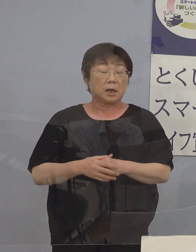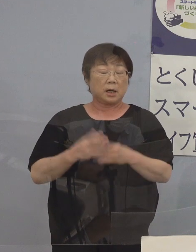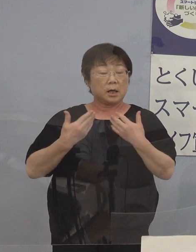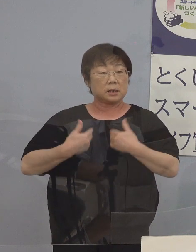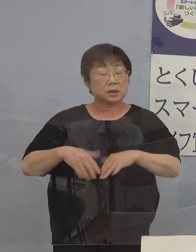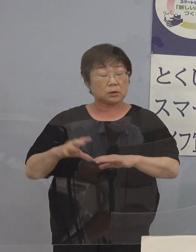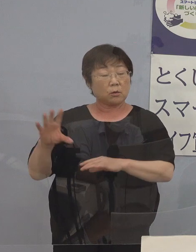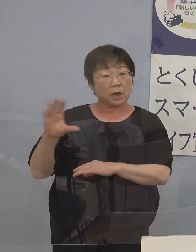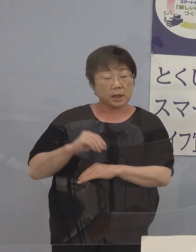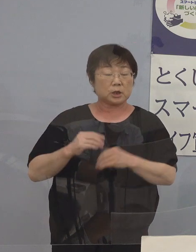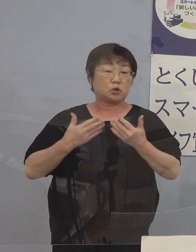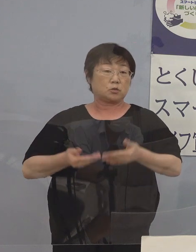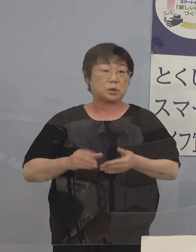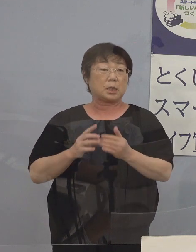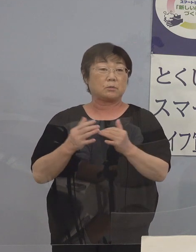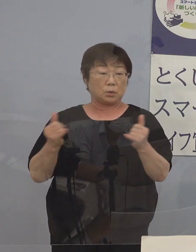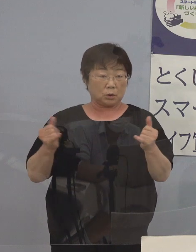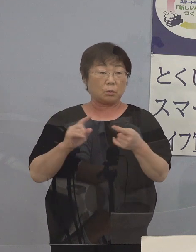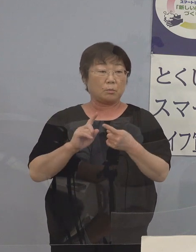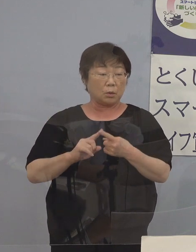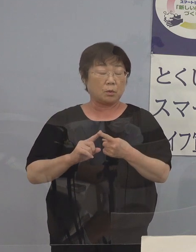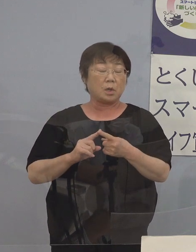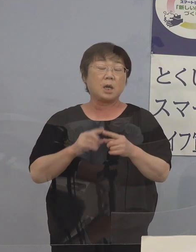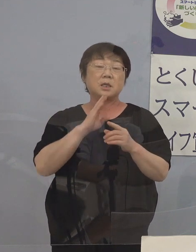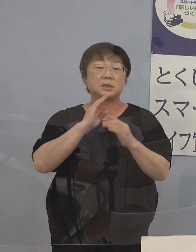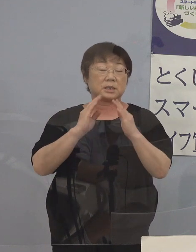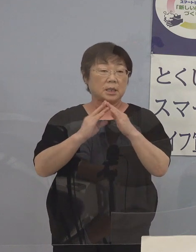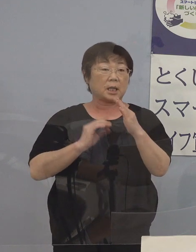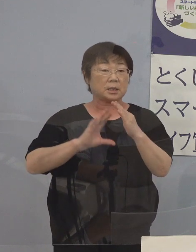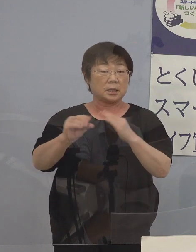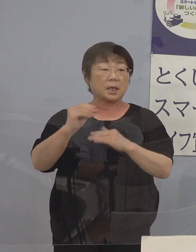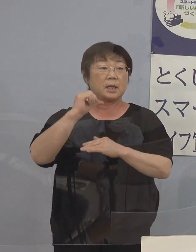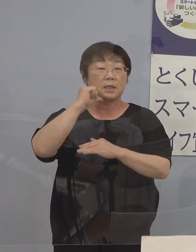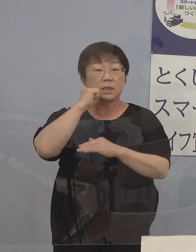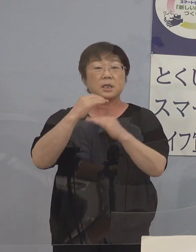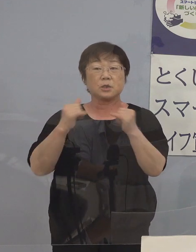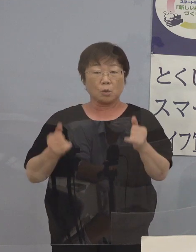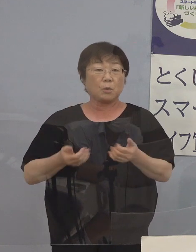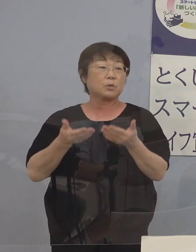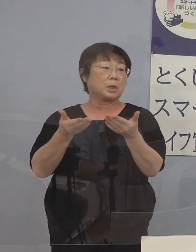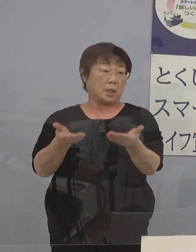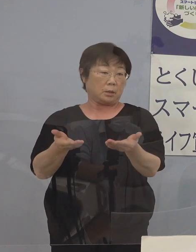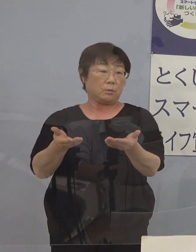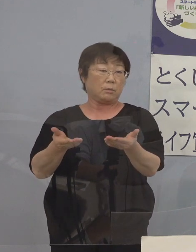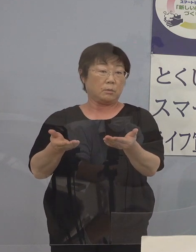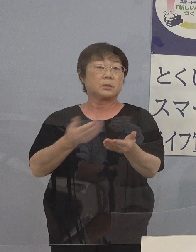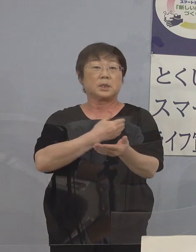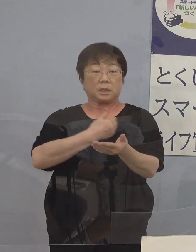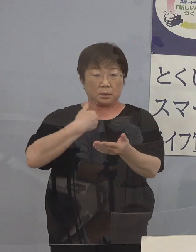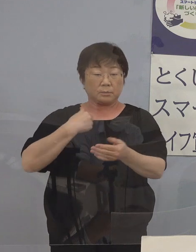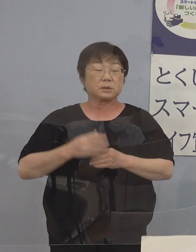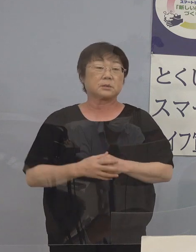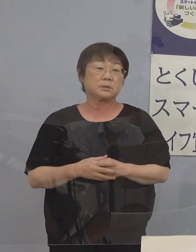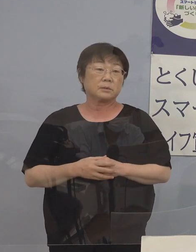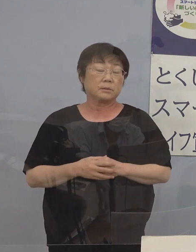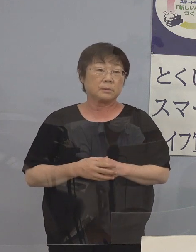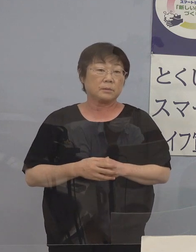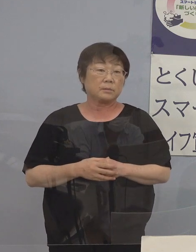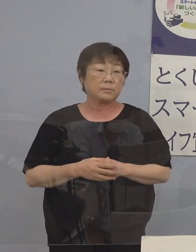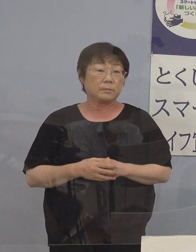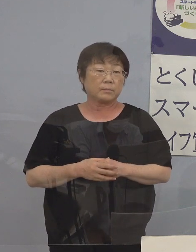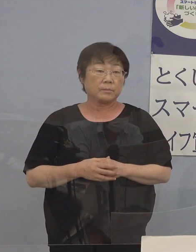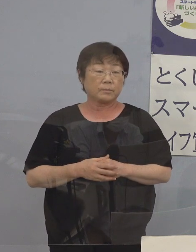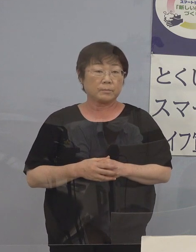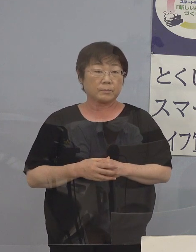里帰り出産とか、あるいはどうしても実家に帰れないという方も提供をさせていただきます。 ということは、その